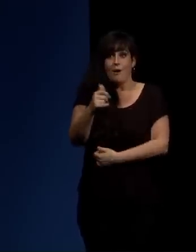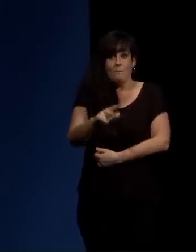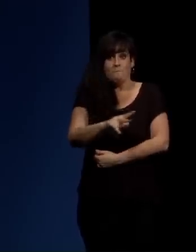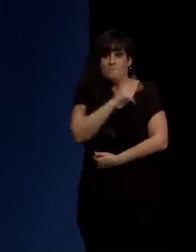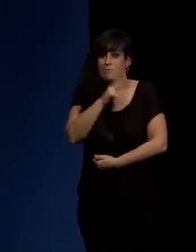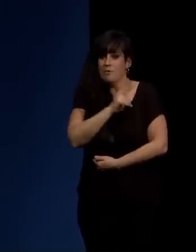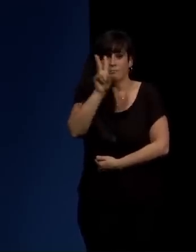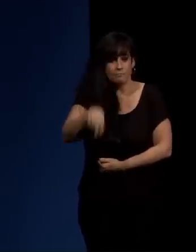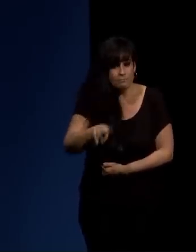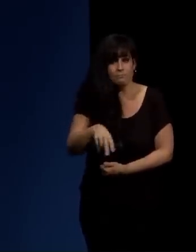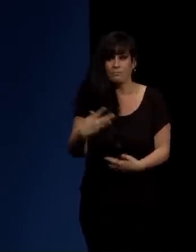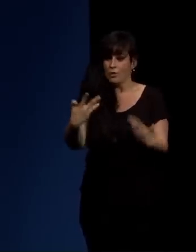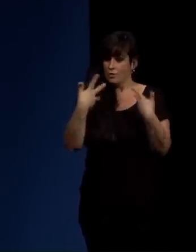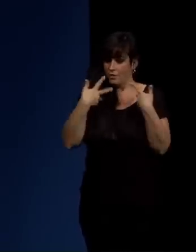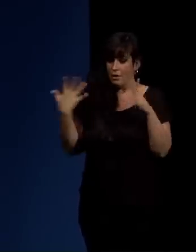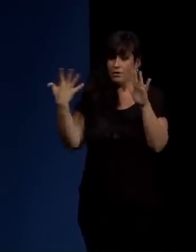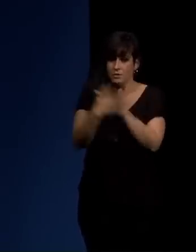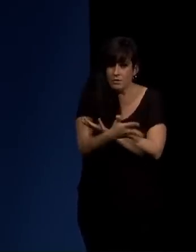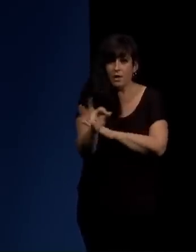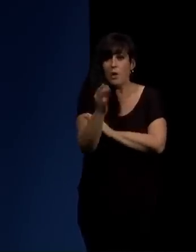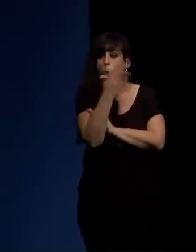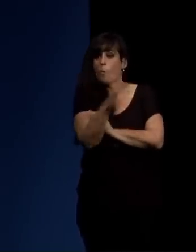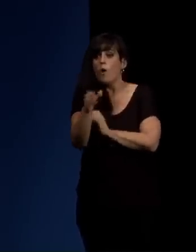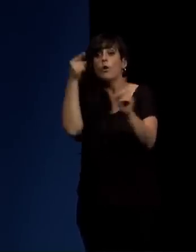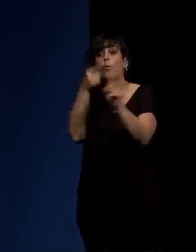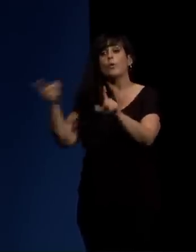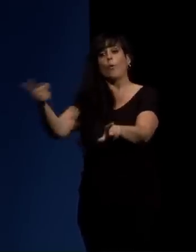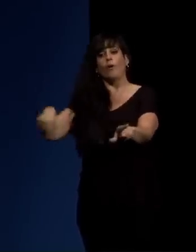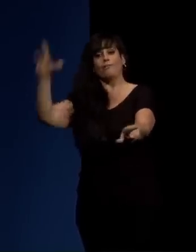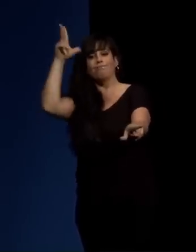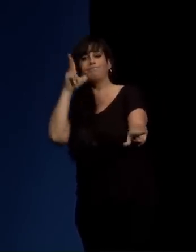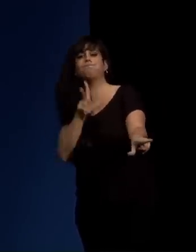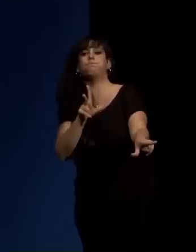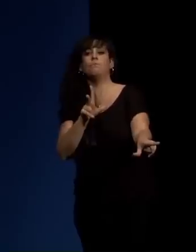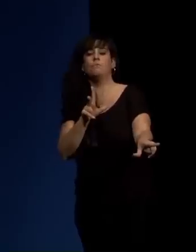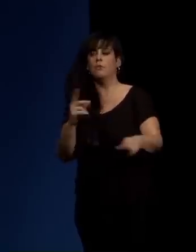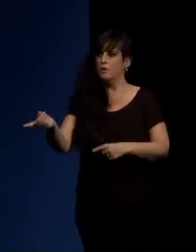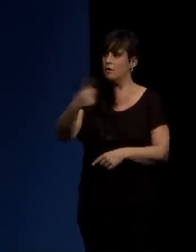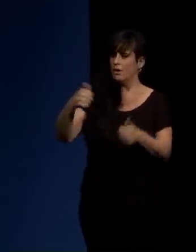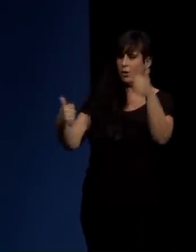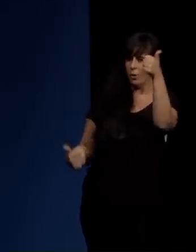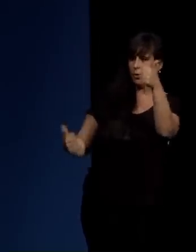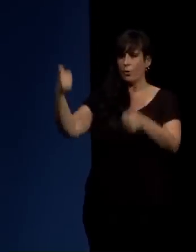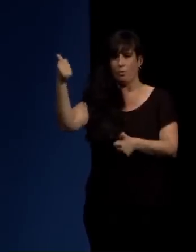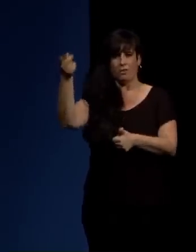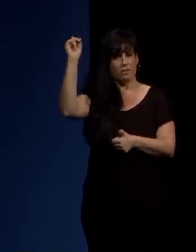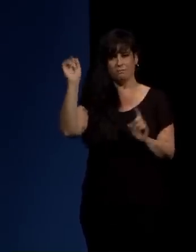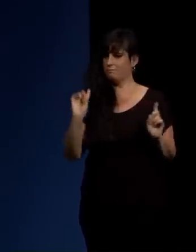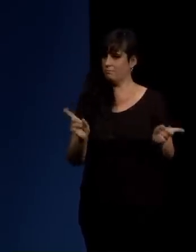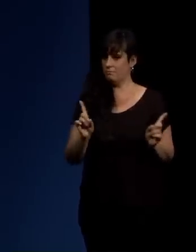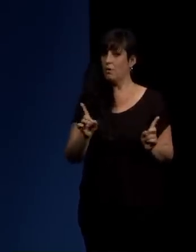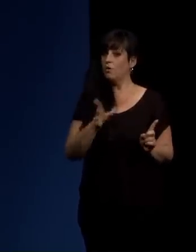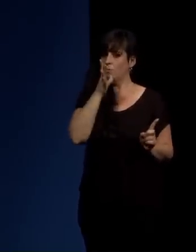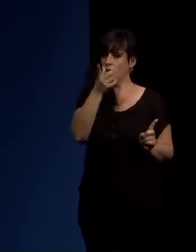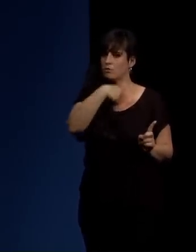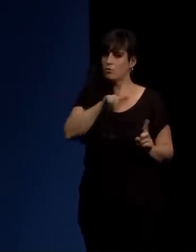as persoas, os que causan mortes para manter esos privilexios. Nos enfrentamos a algo máis que unha competencia electoral, por eso non podemos